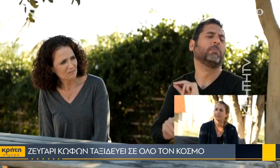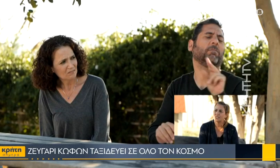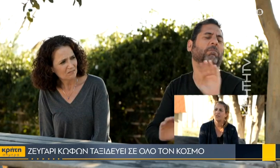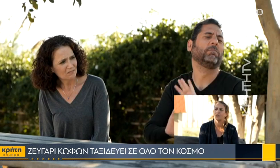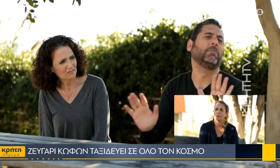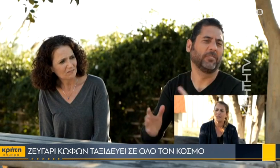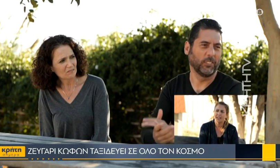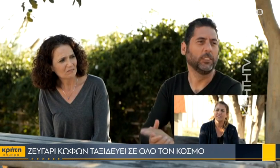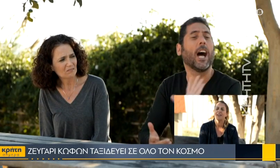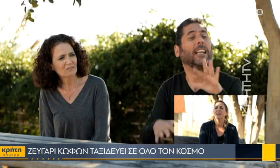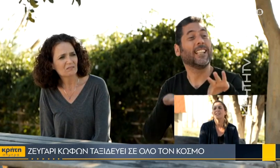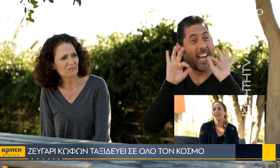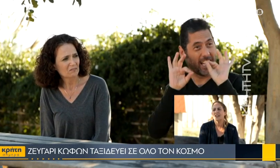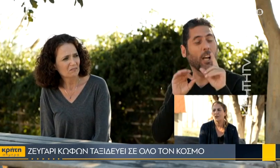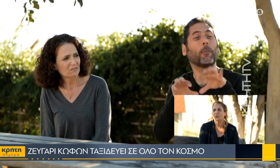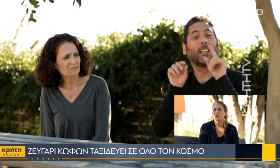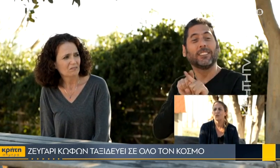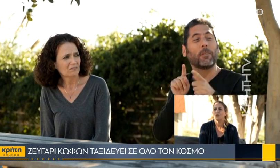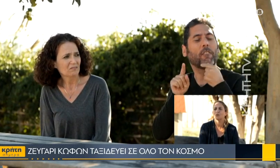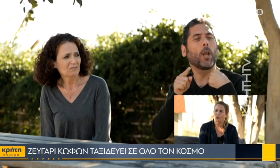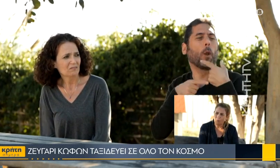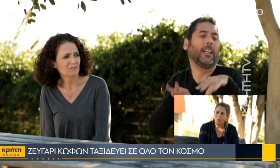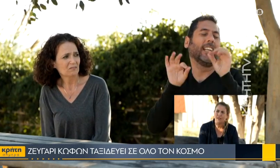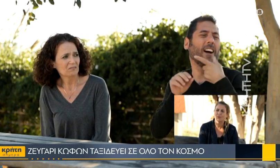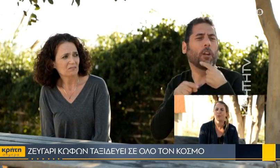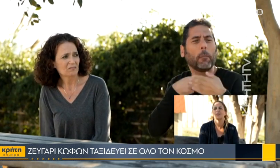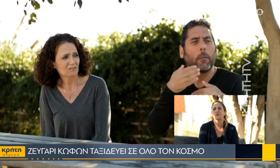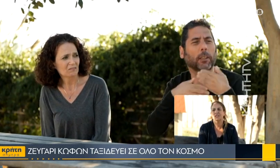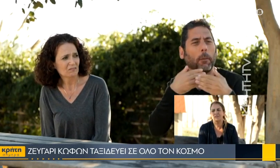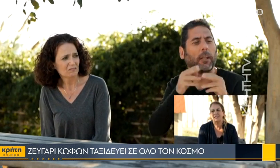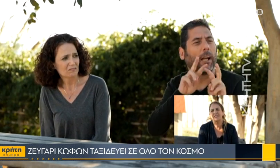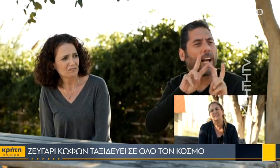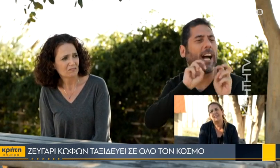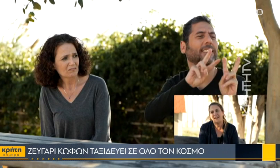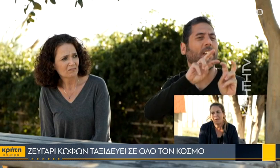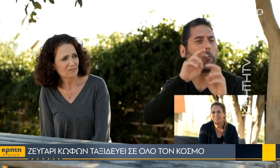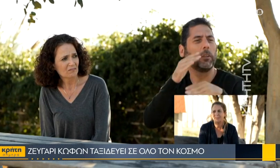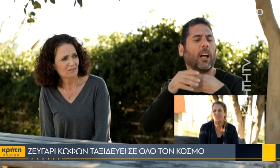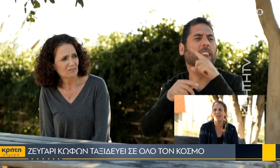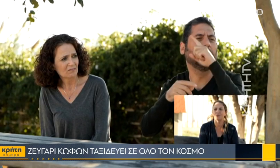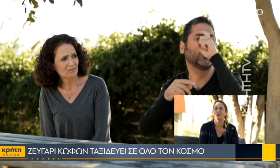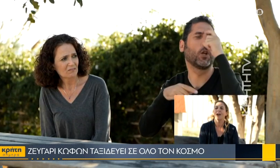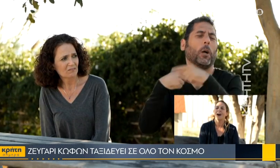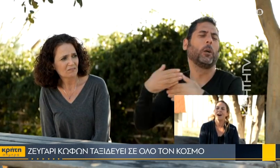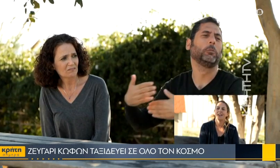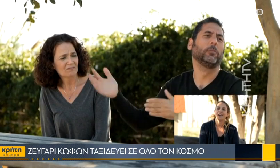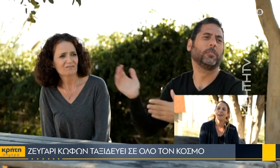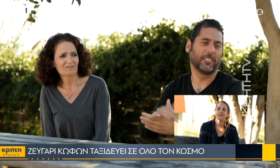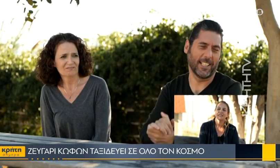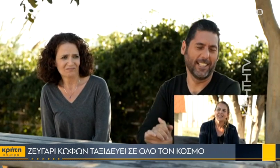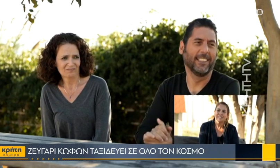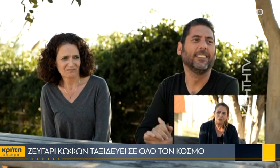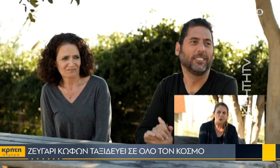πάντα ένα ταξίδι, το να πηγαίνεις σε έναν άγνωστο τόπο και να προσπαθείς να τον εξερευνήσεις και να μάθεις τα μυστικά του.